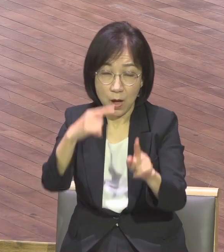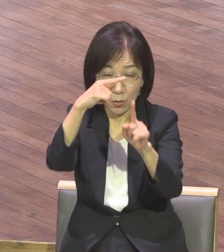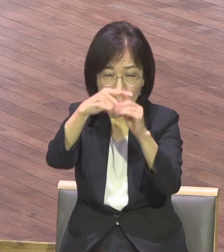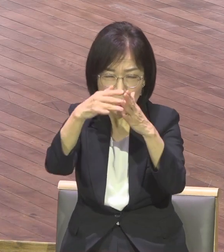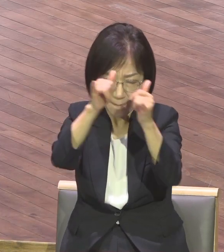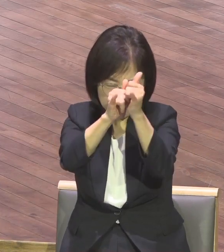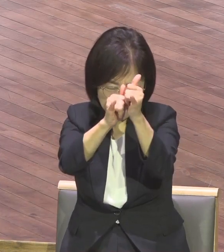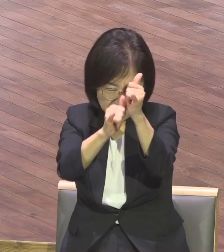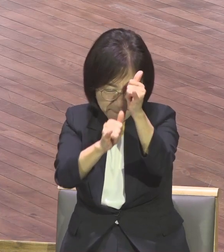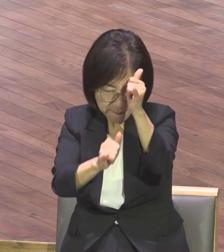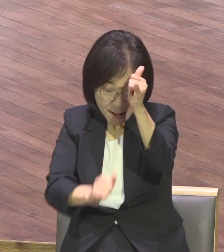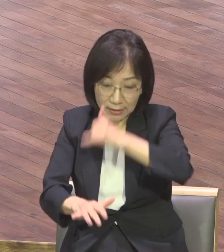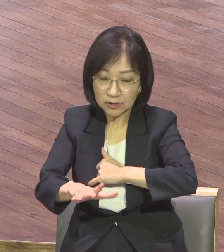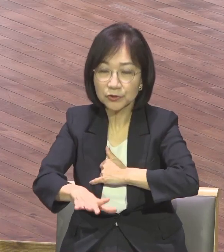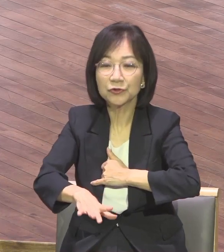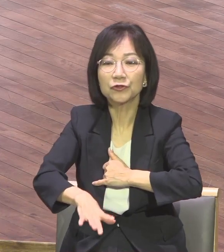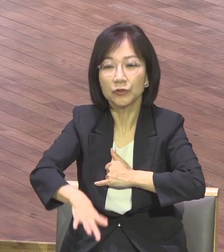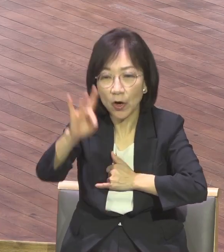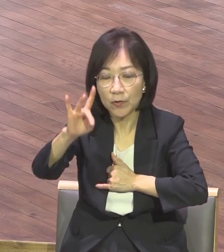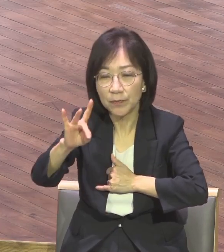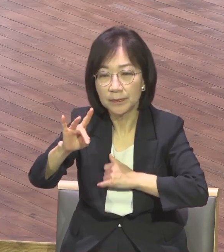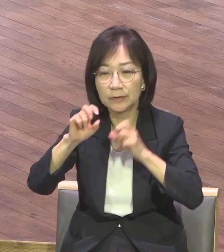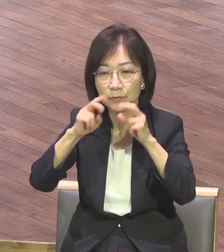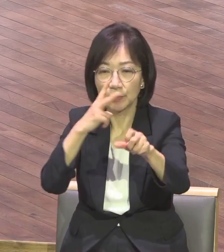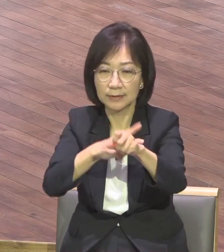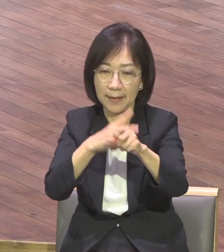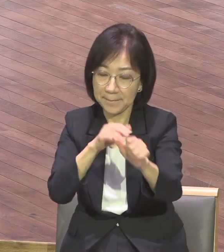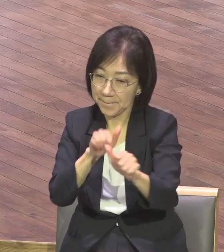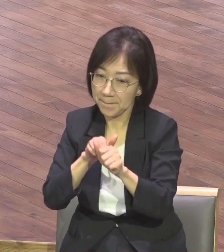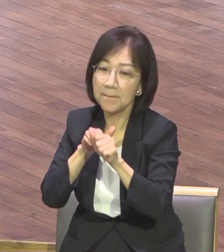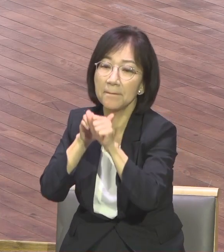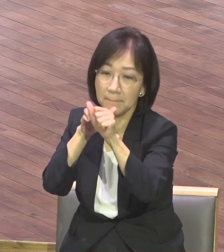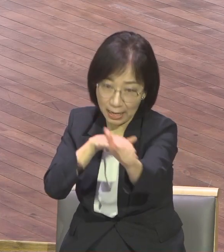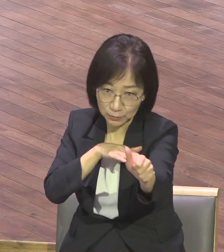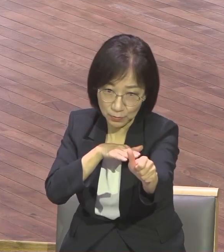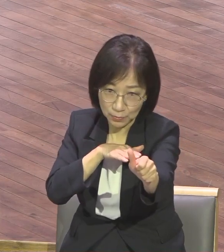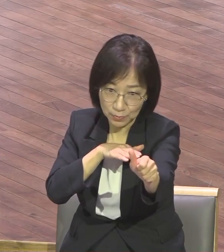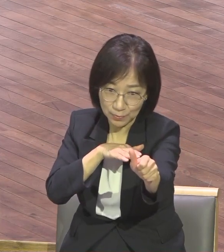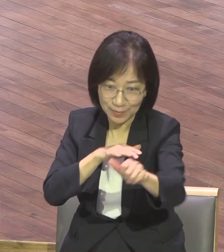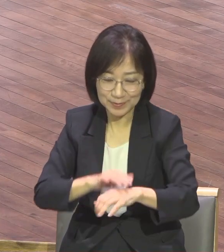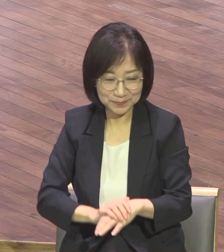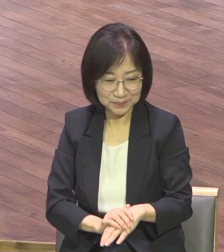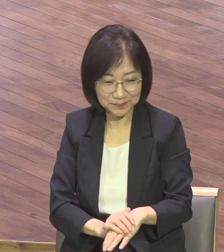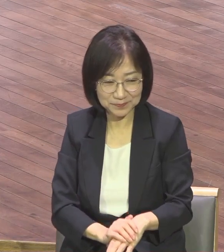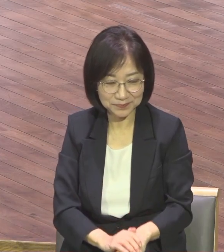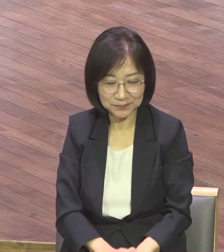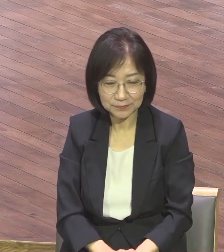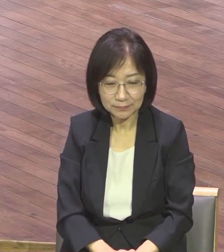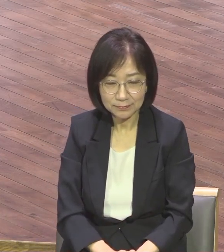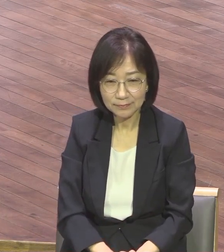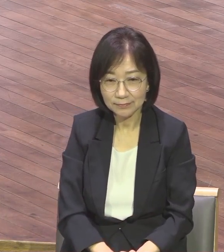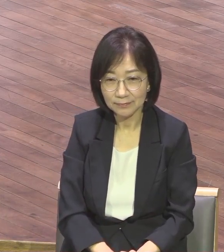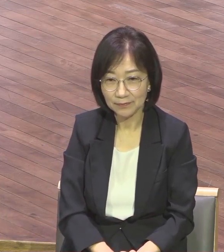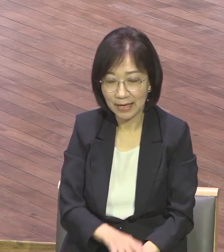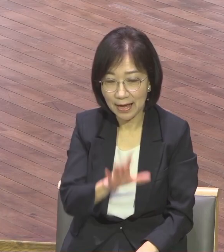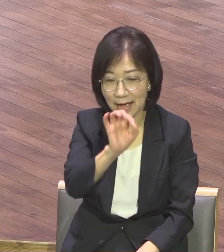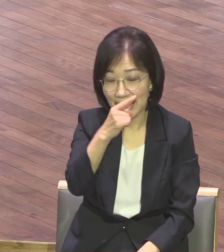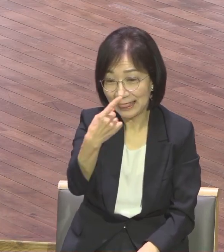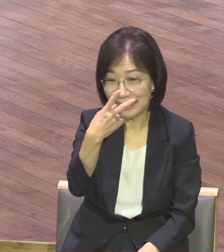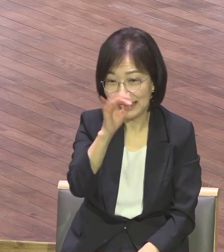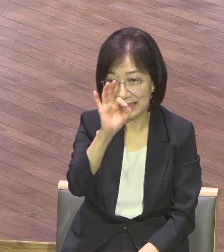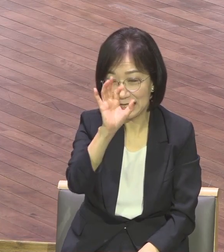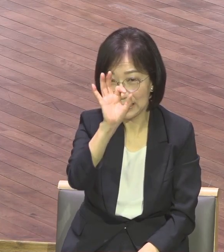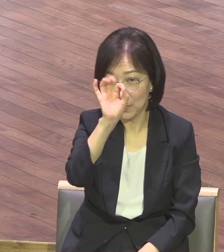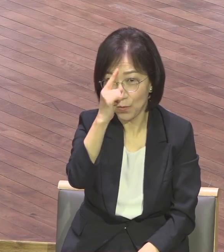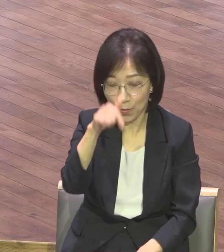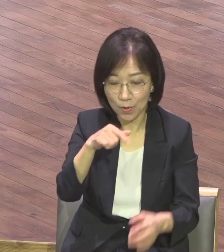파송하는 내용이 기록되어 있습니다. 안디옥 교회가 예원 영적 이 어떤 영적 중심을 가지고 이방 선교를